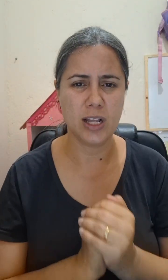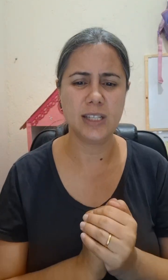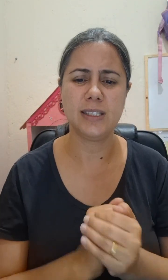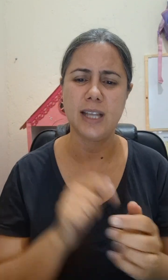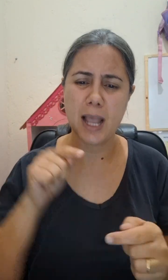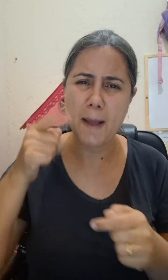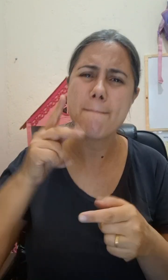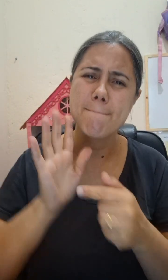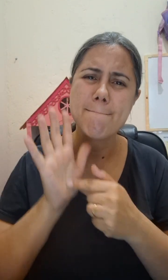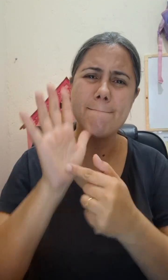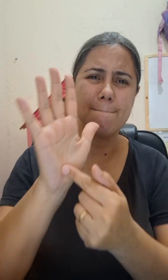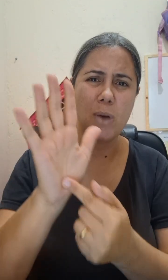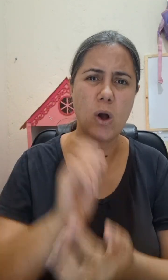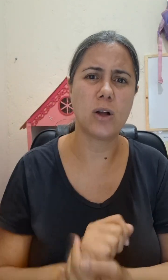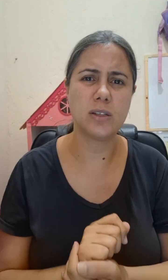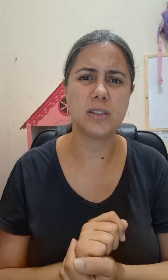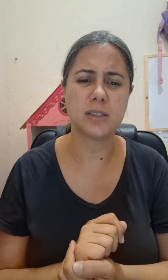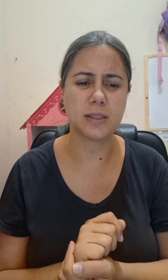Colossenses, mas mostra